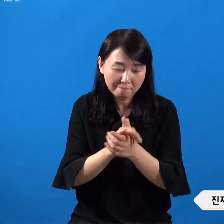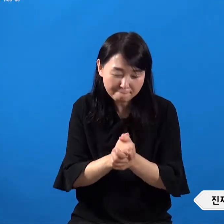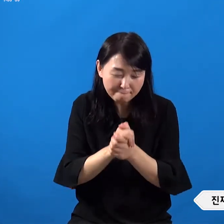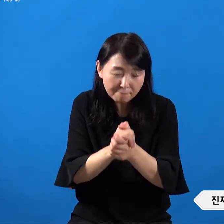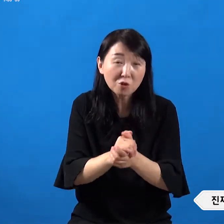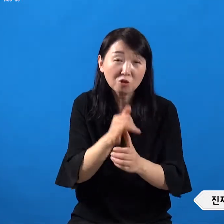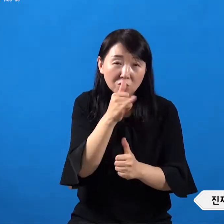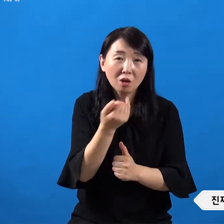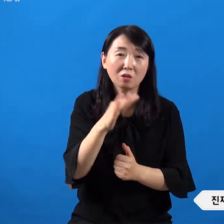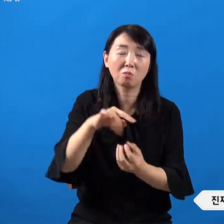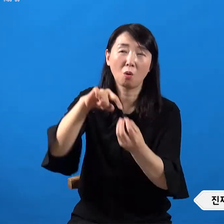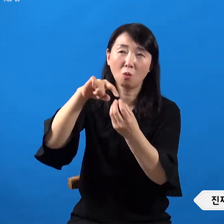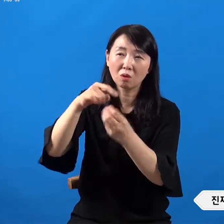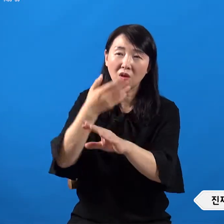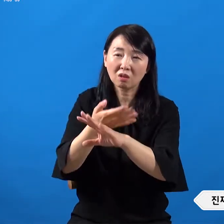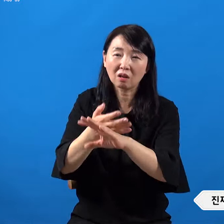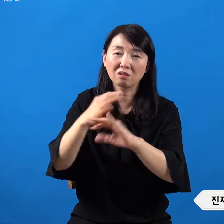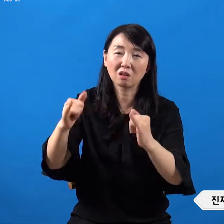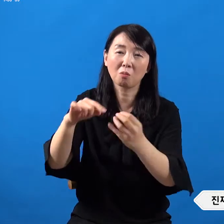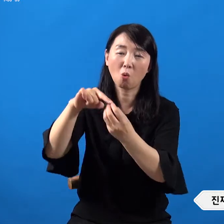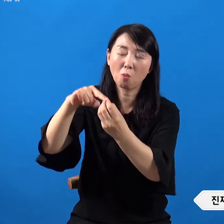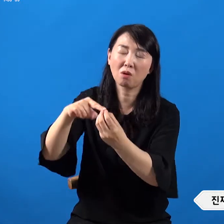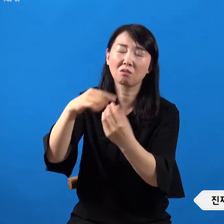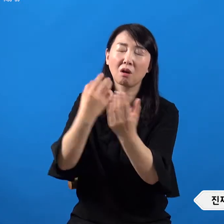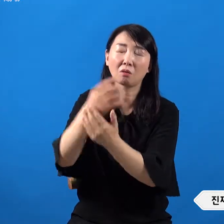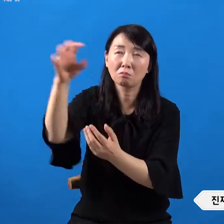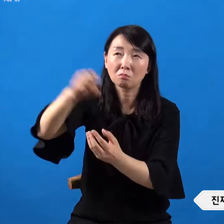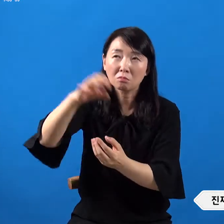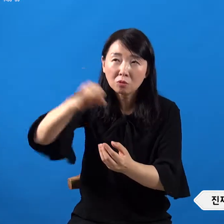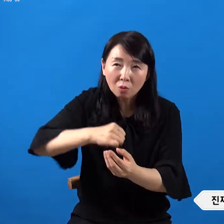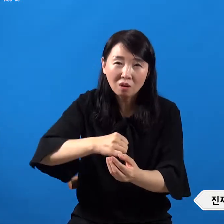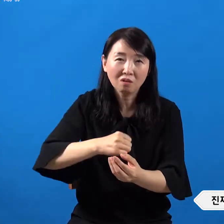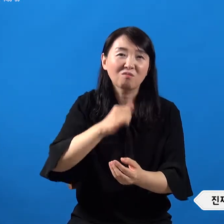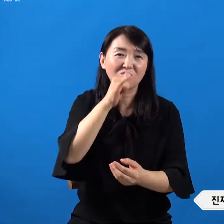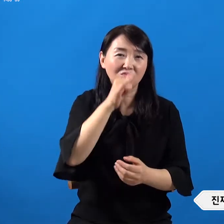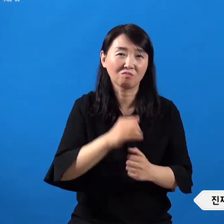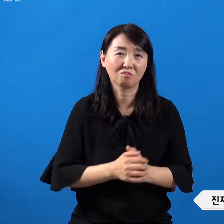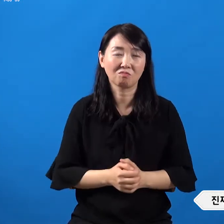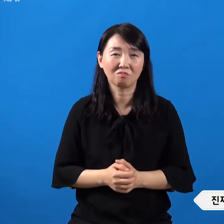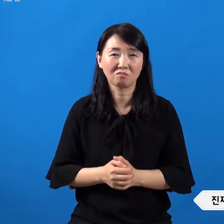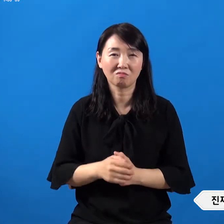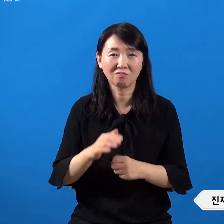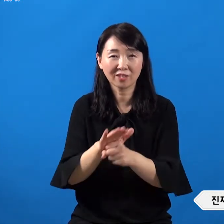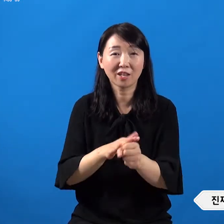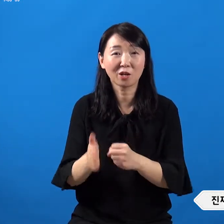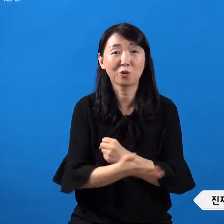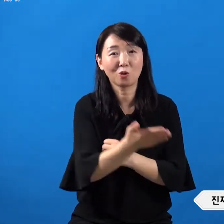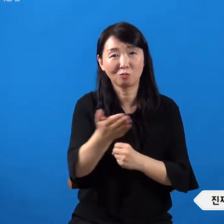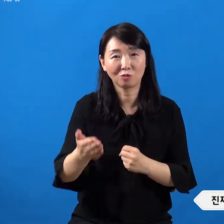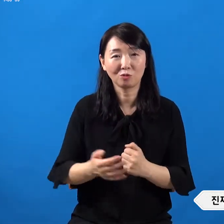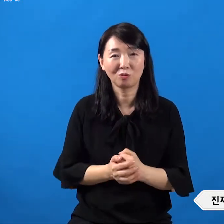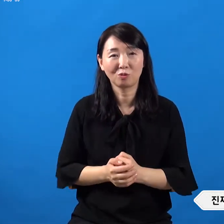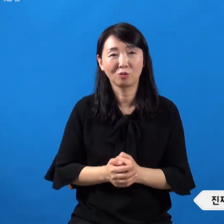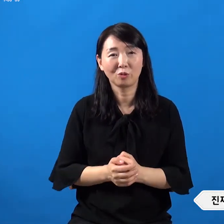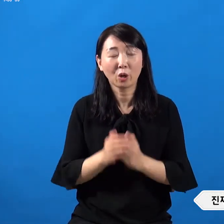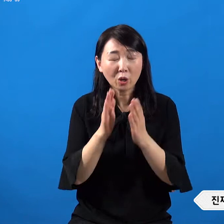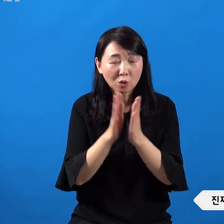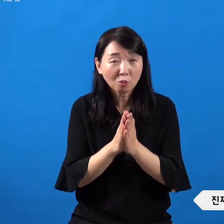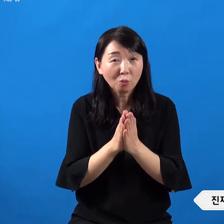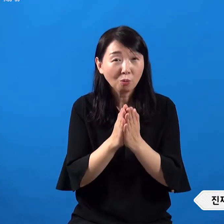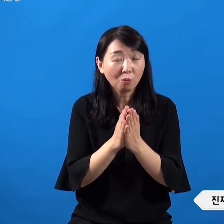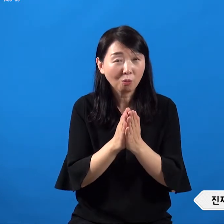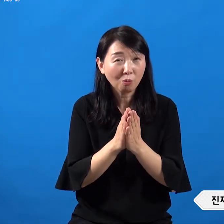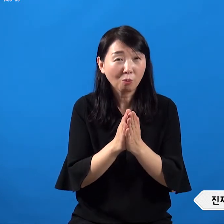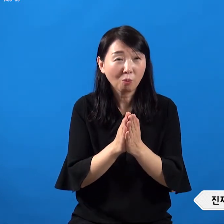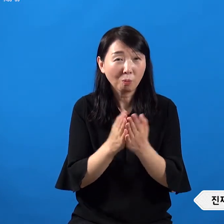하는데 호박은 하나씩 따가지고 들어오는 겁니다. 사랑하는 여러분, 우리는 기도 많이